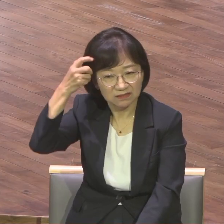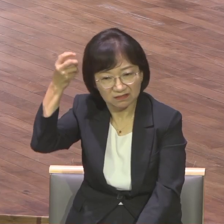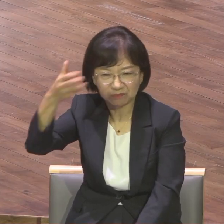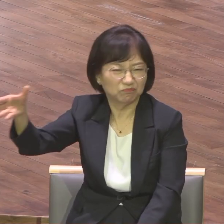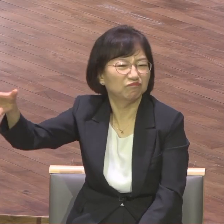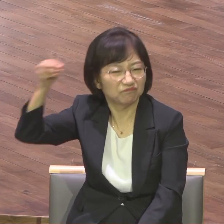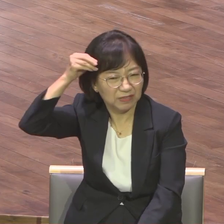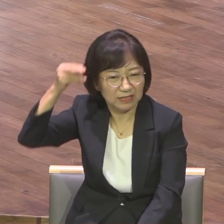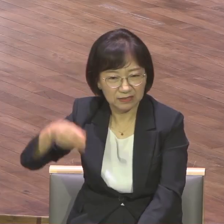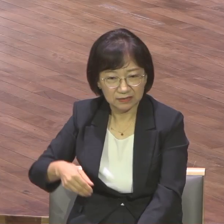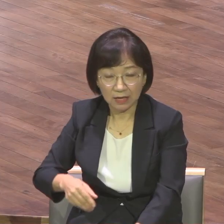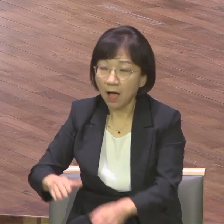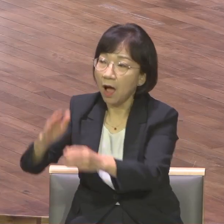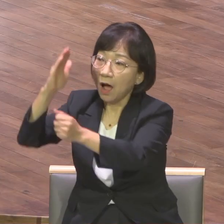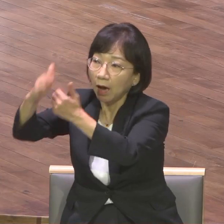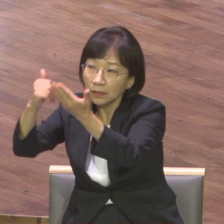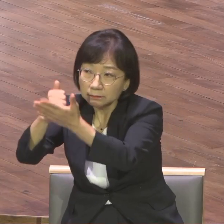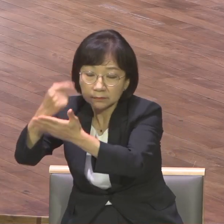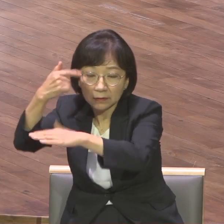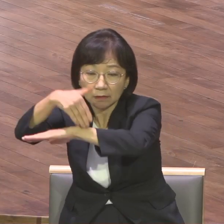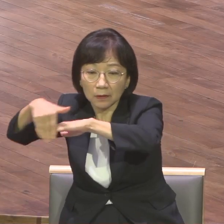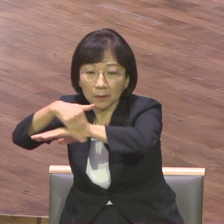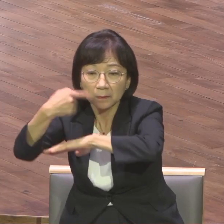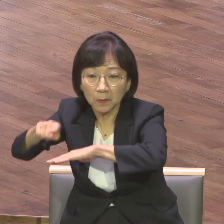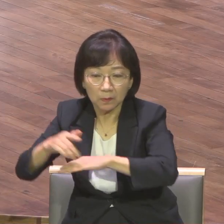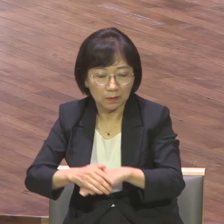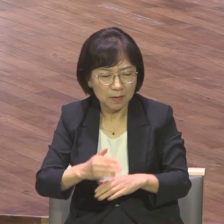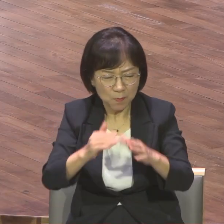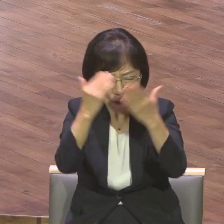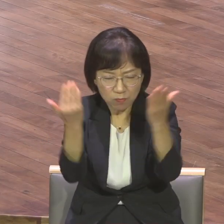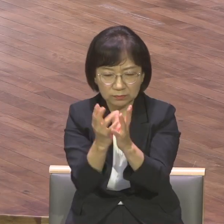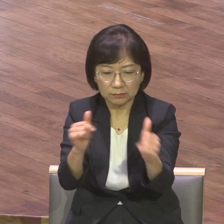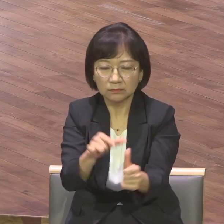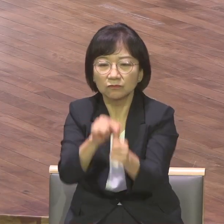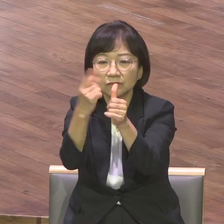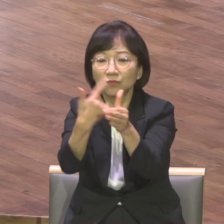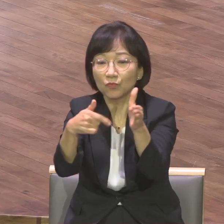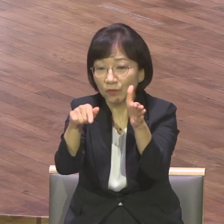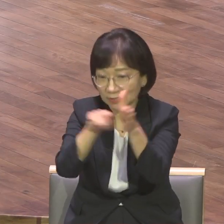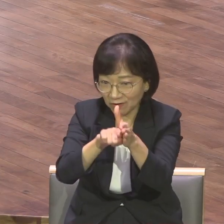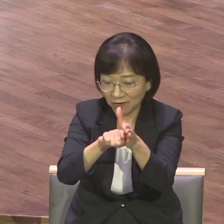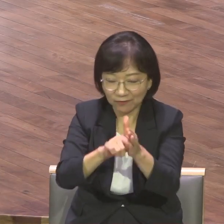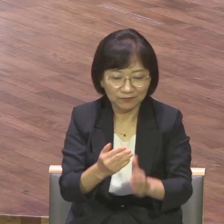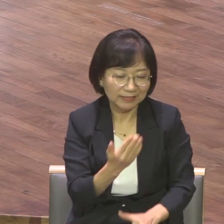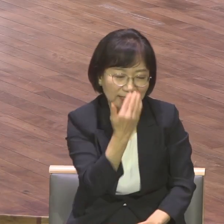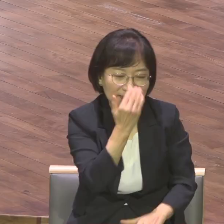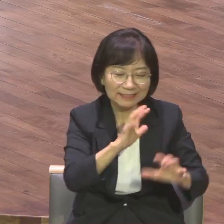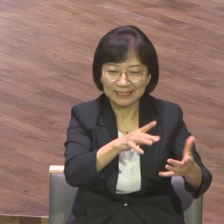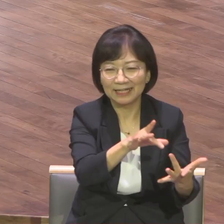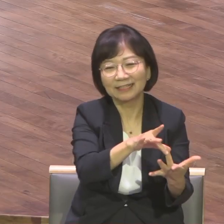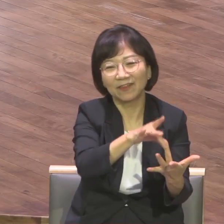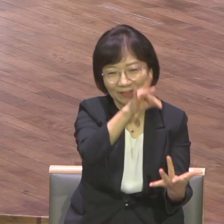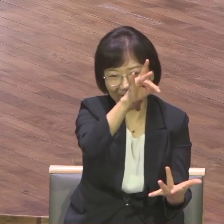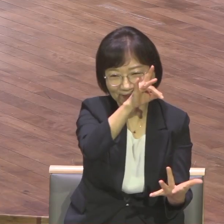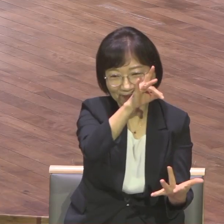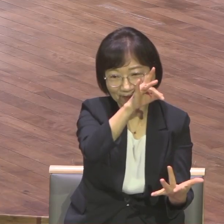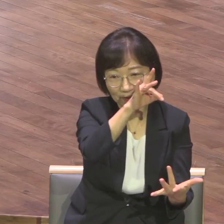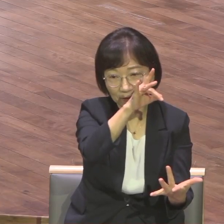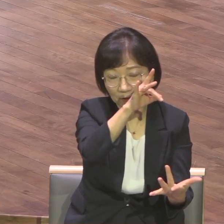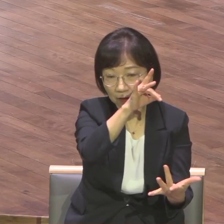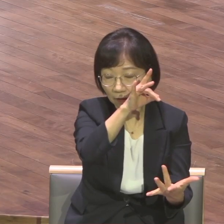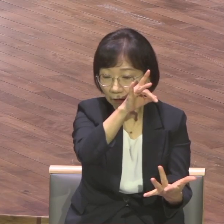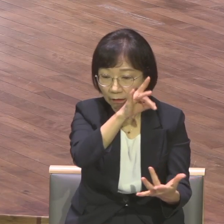모든 민족을 구원하기 위해서 세상 나라로 택함받은 본질적 이유가